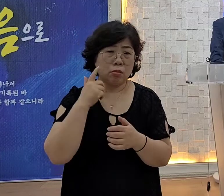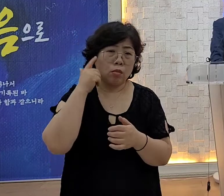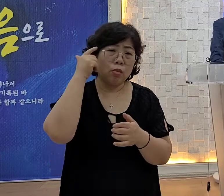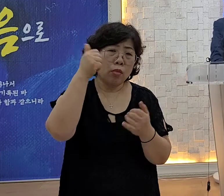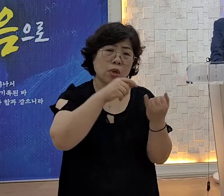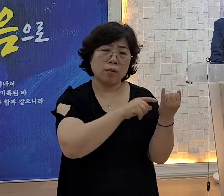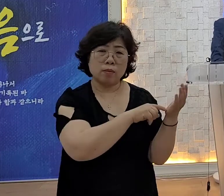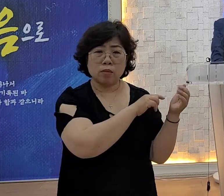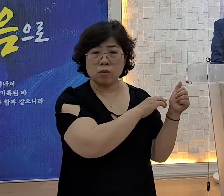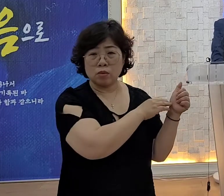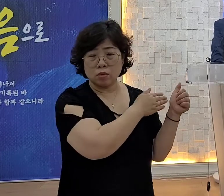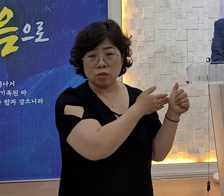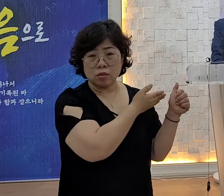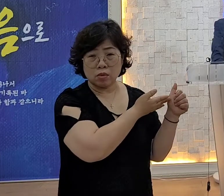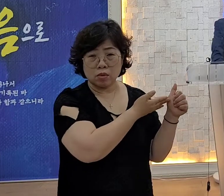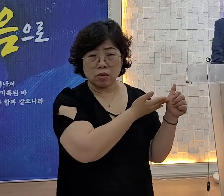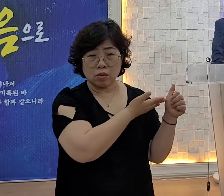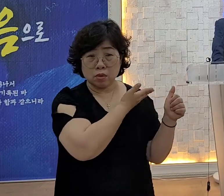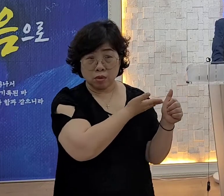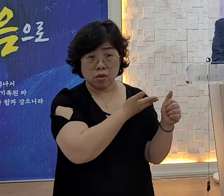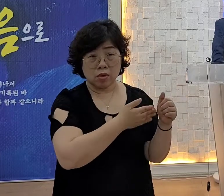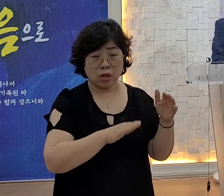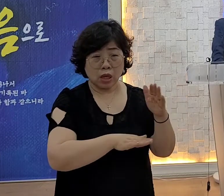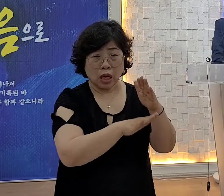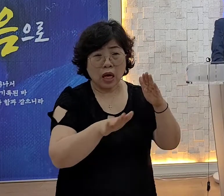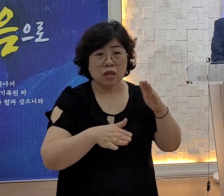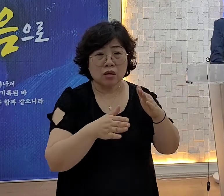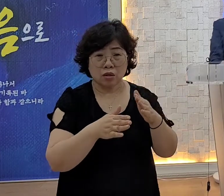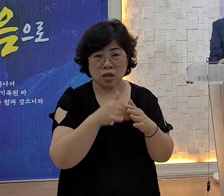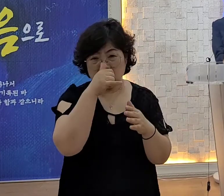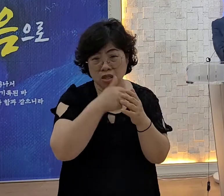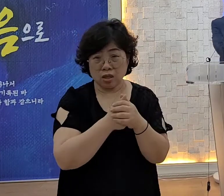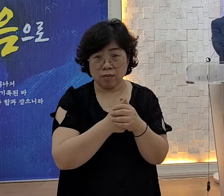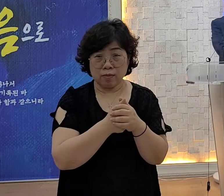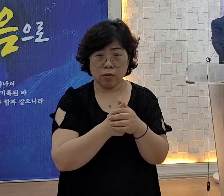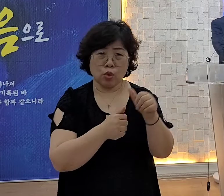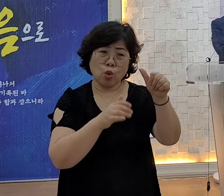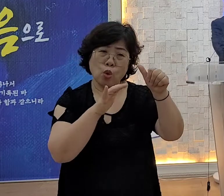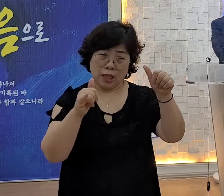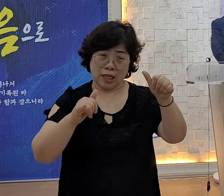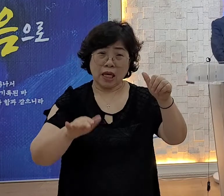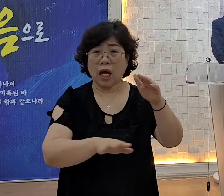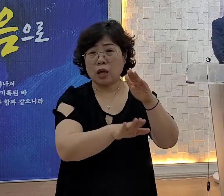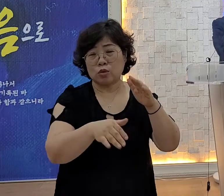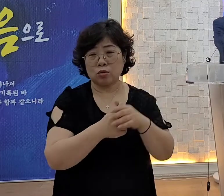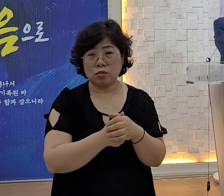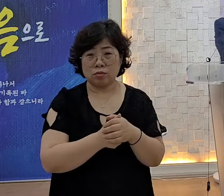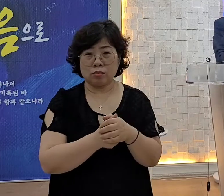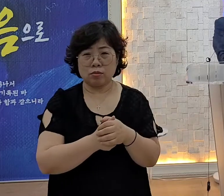저도 가정이 있잖아요. 5 식구. 뭐 형편이 넉넉해요.